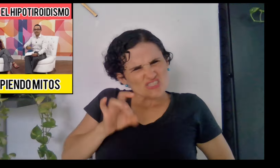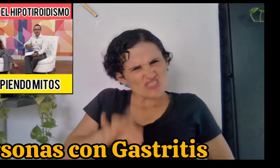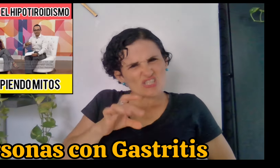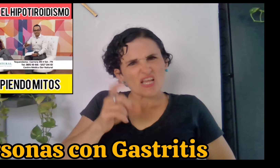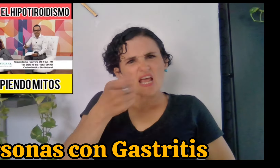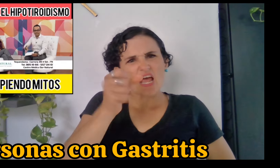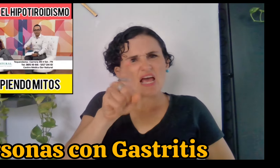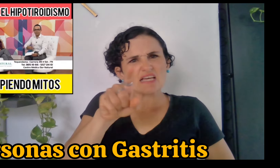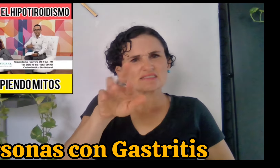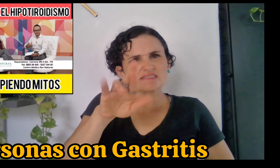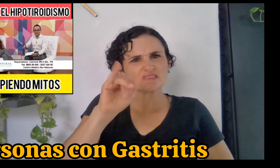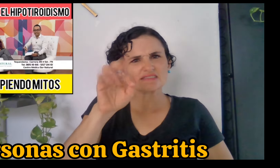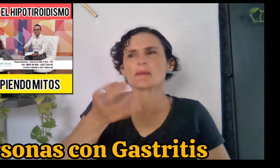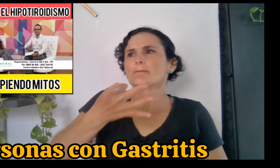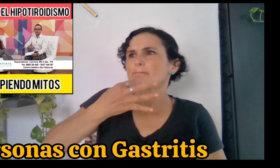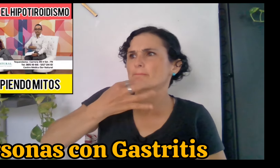gastritis,